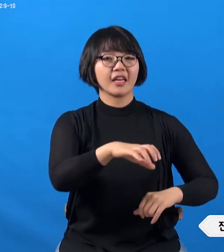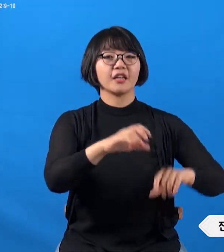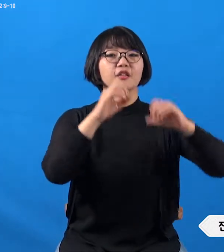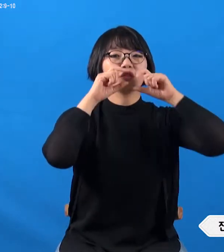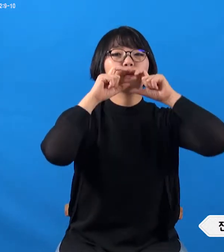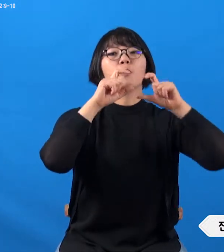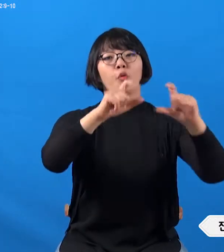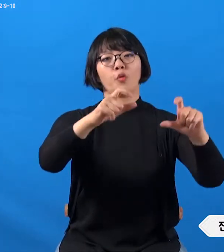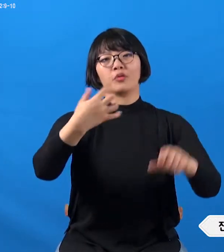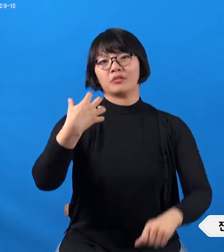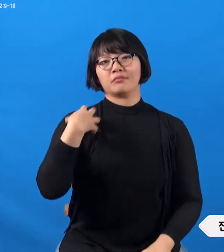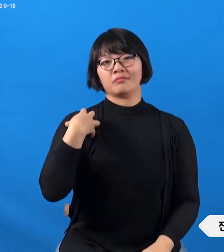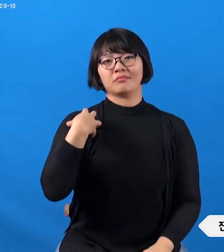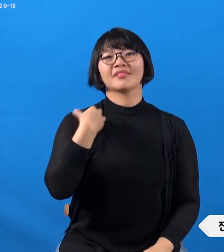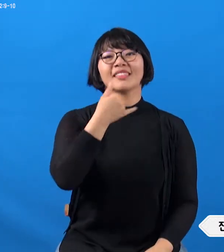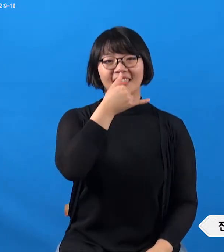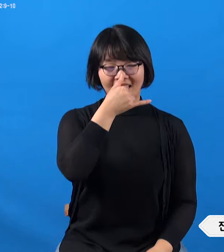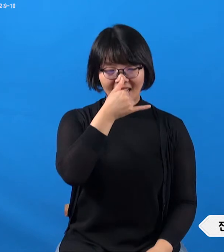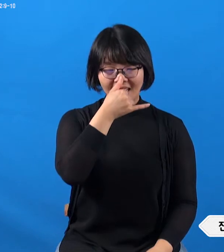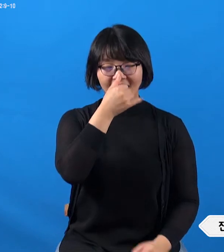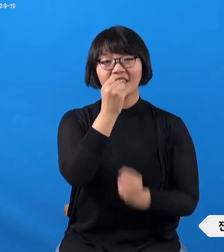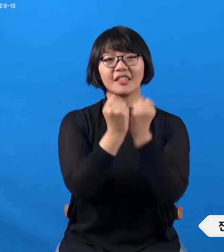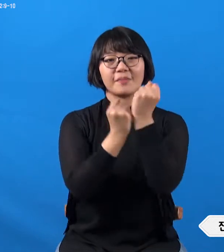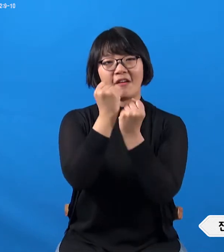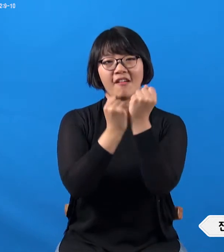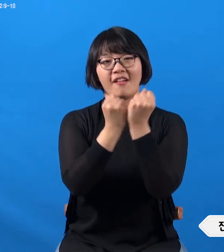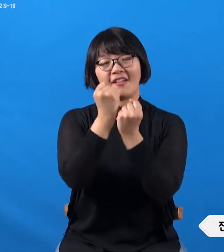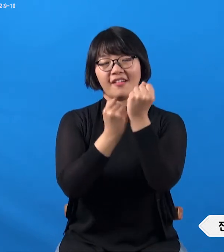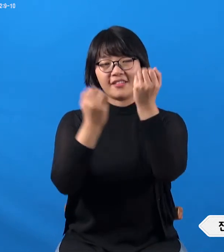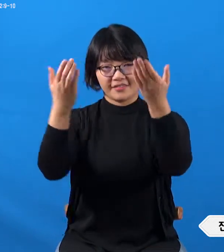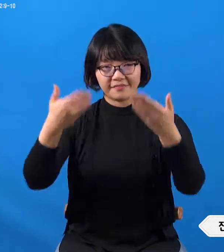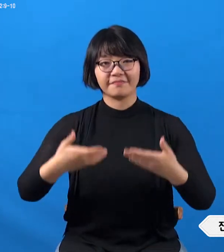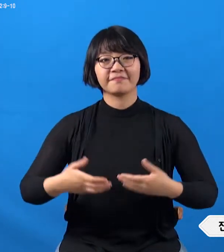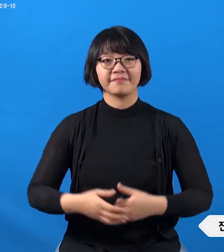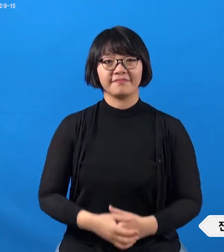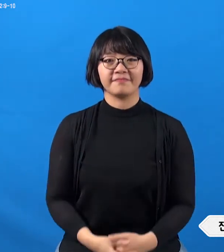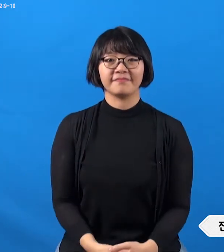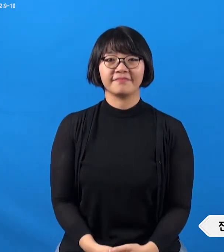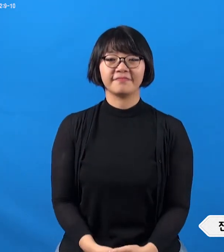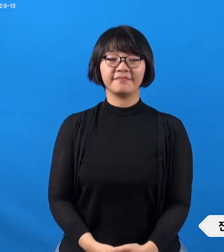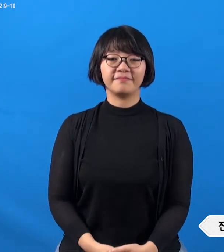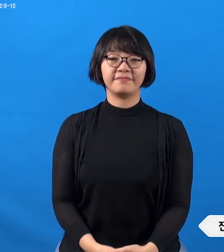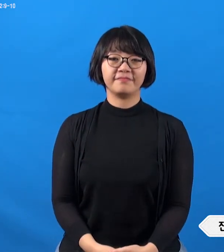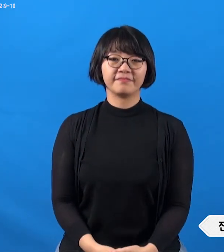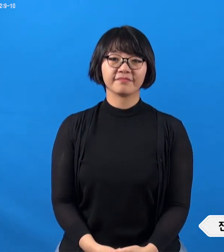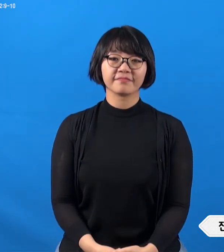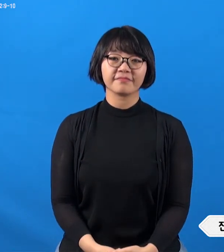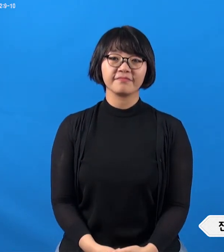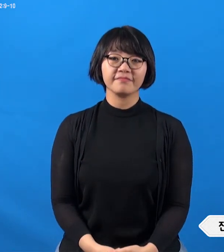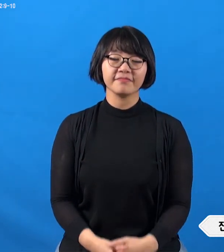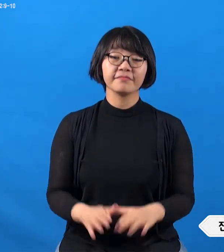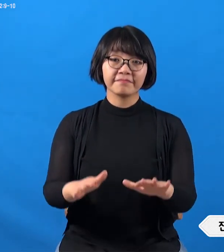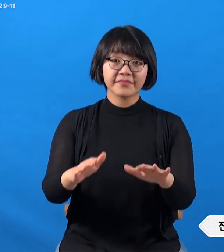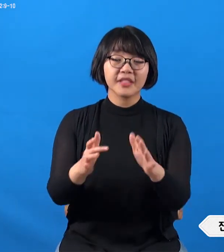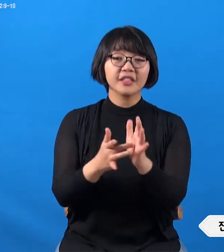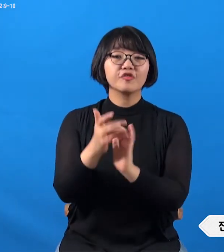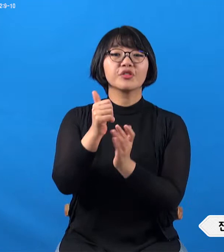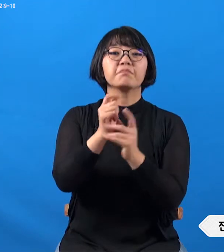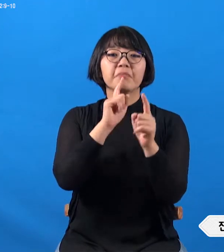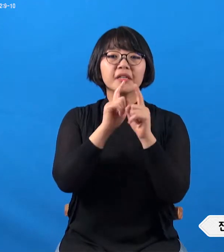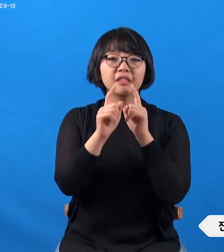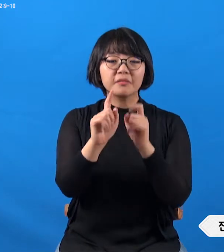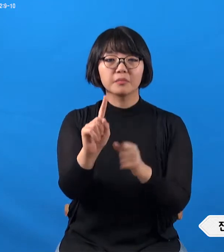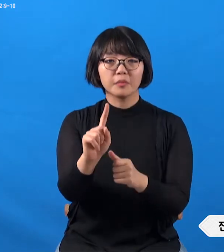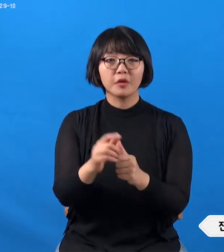될 선택받은 자들의 모습을 성경은 말씀하고 있습니다. 그래서 주님은